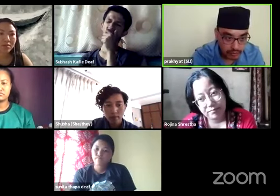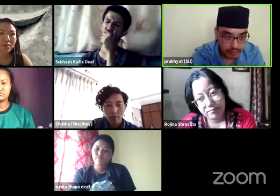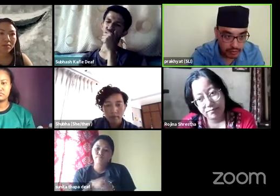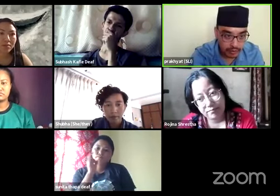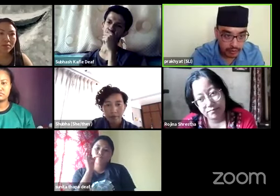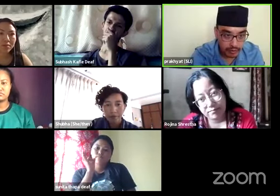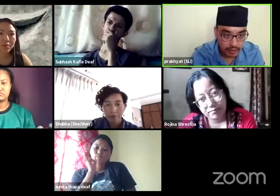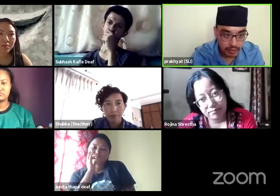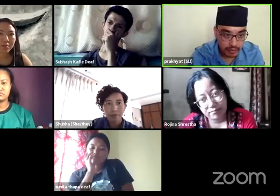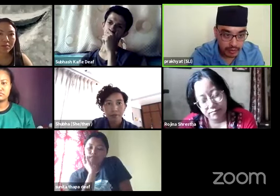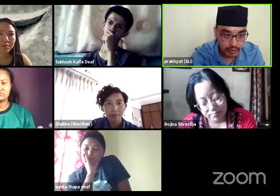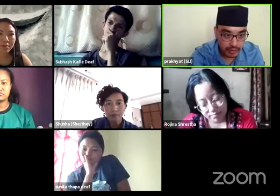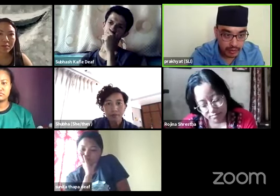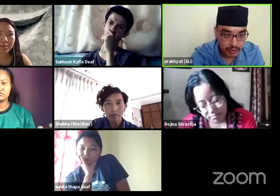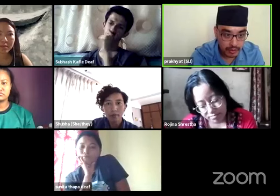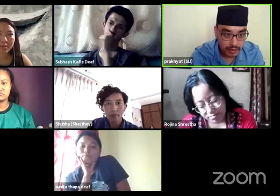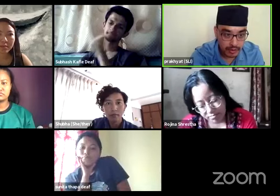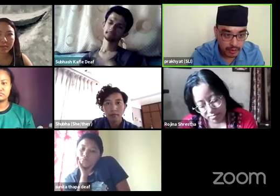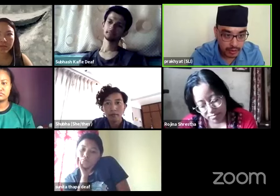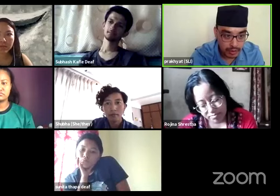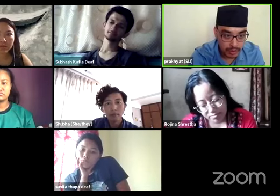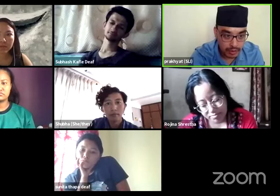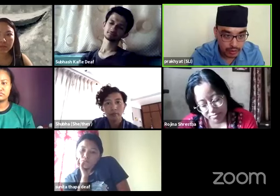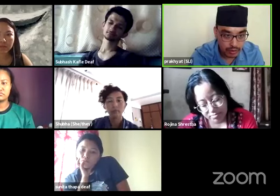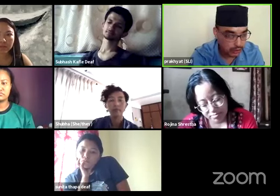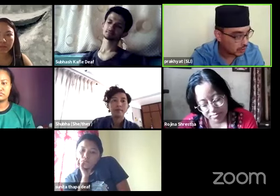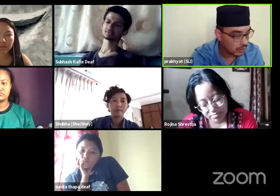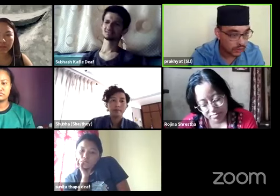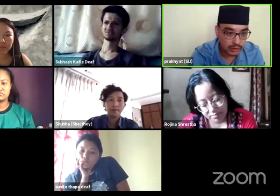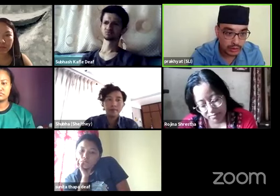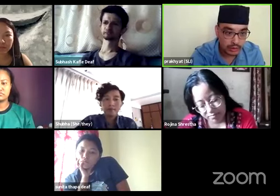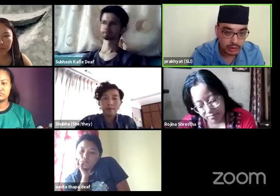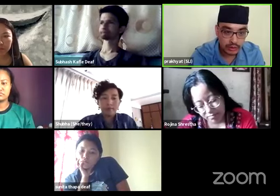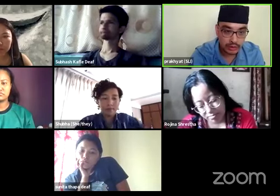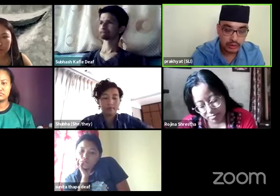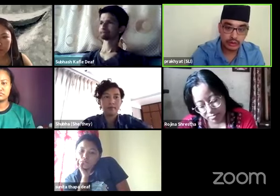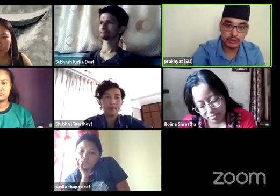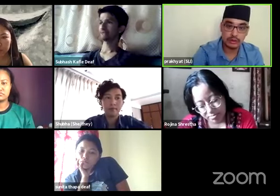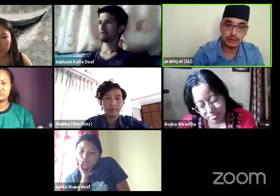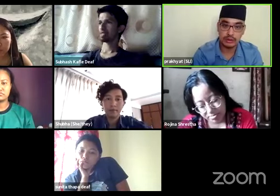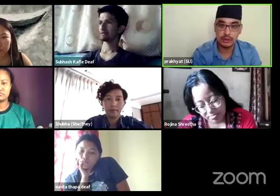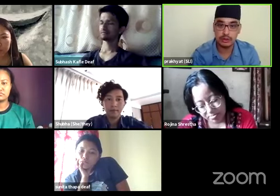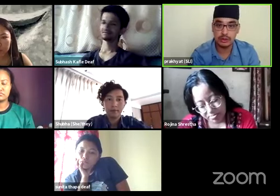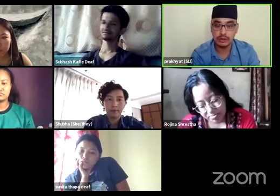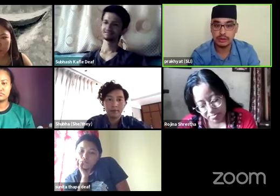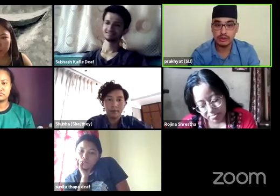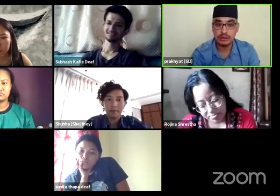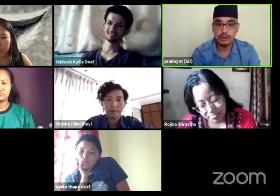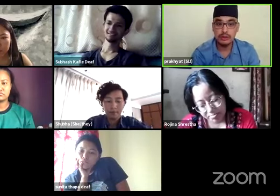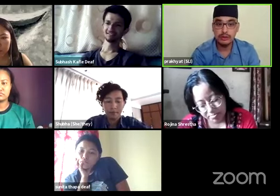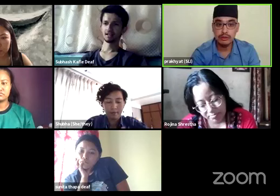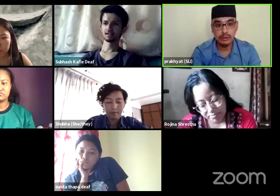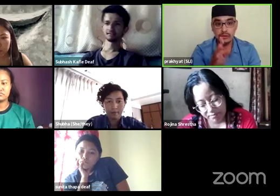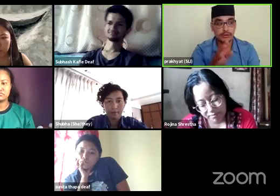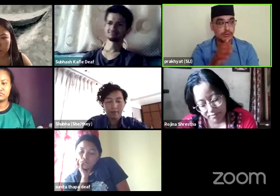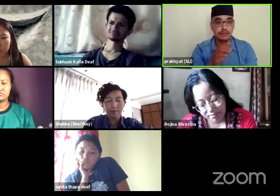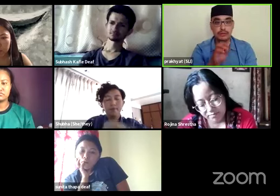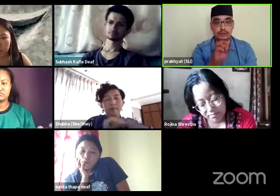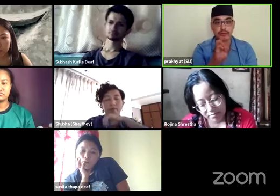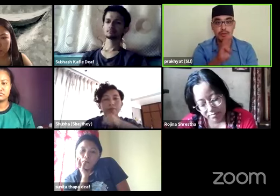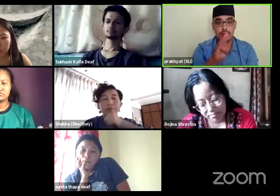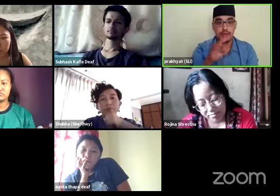हुन्छ म एकछिन पर्खिन्छु। हैन ममता म्याम गर्नु मस हो ए हस हस हस या अब